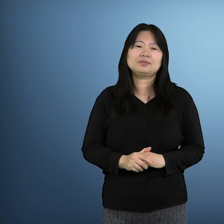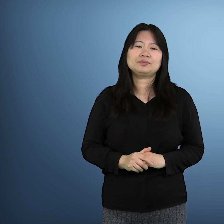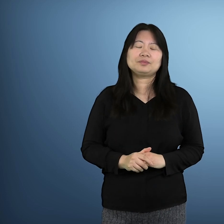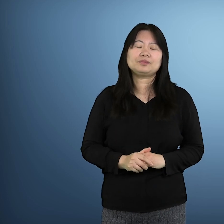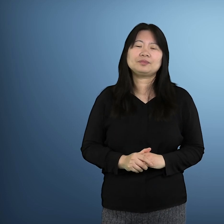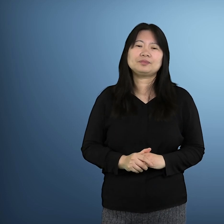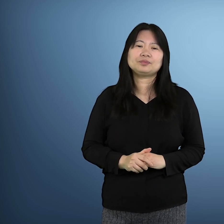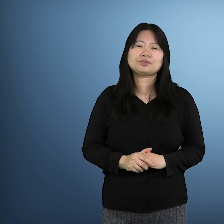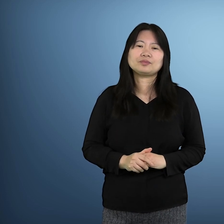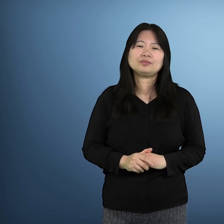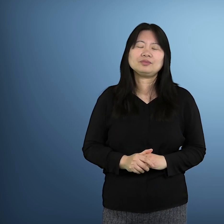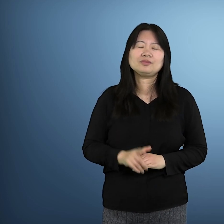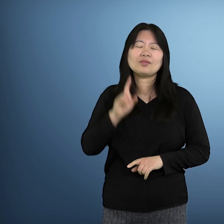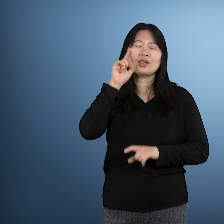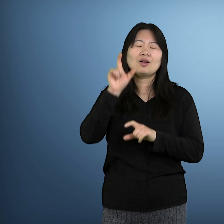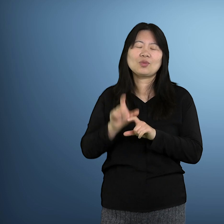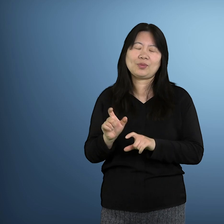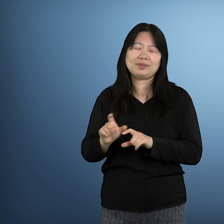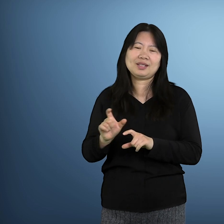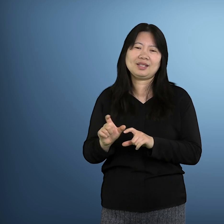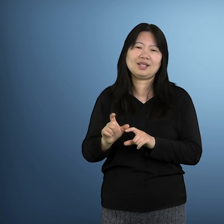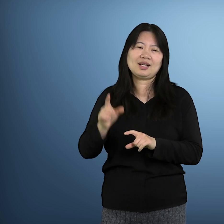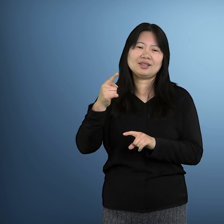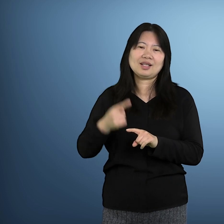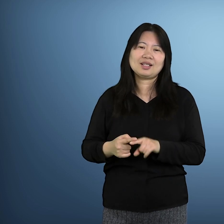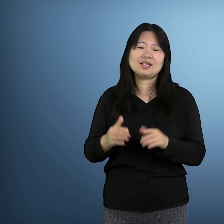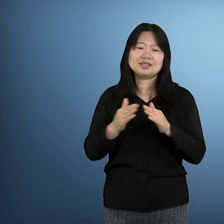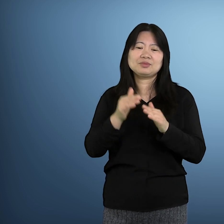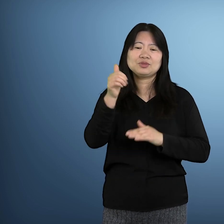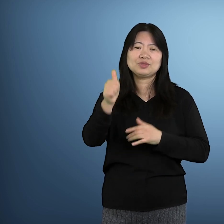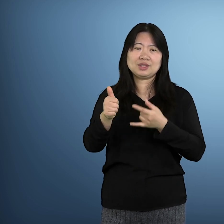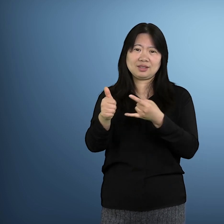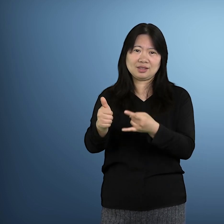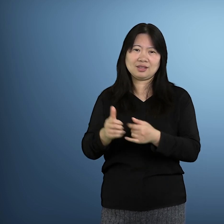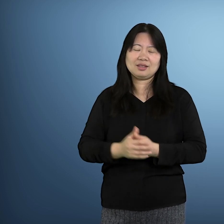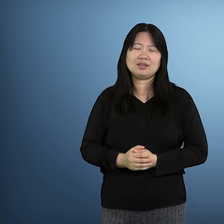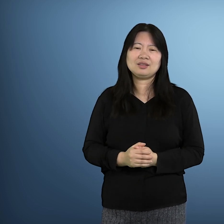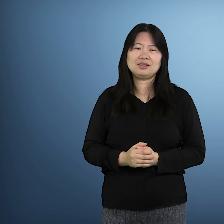이제 고민을 하다가 집주인한테